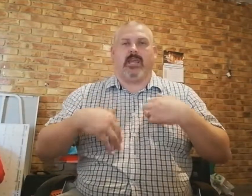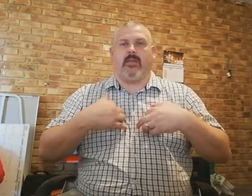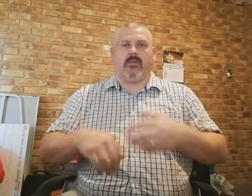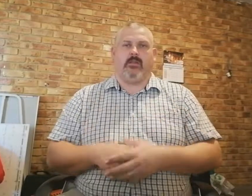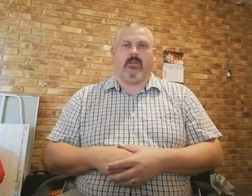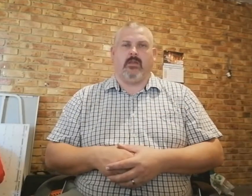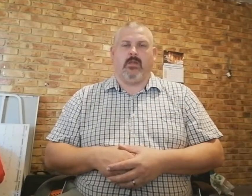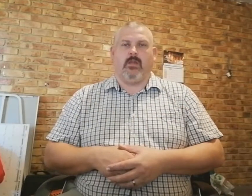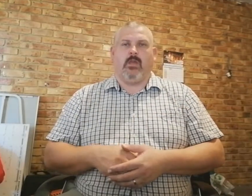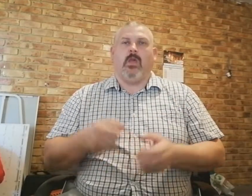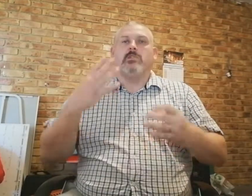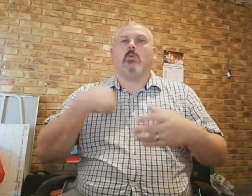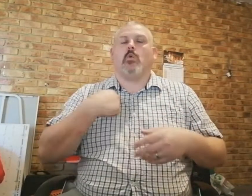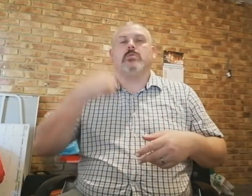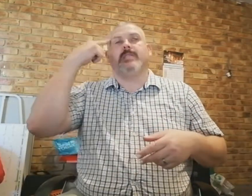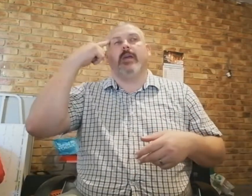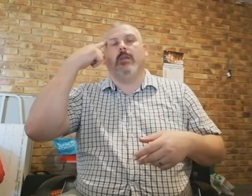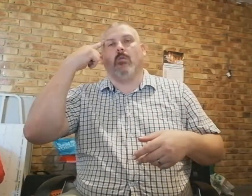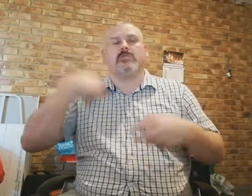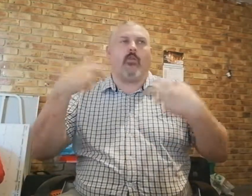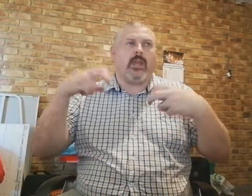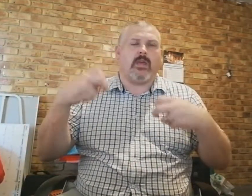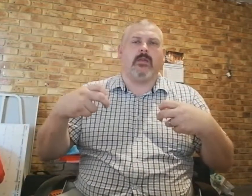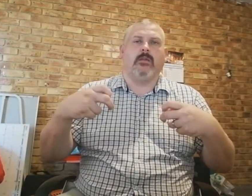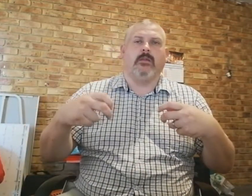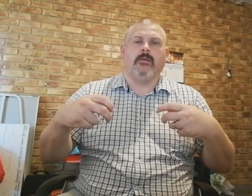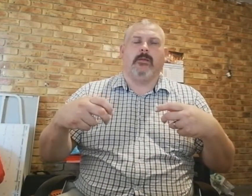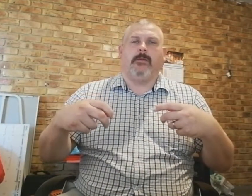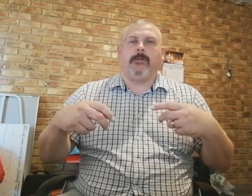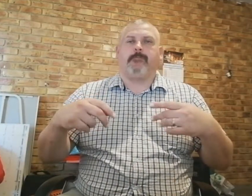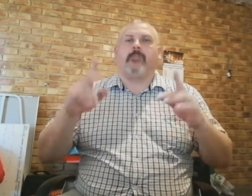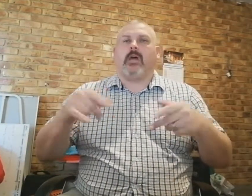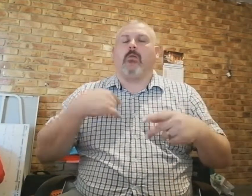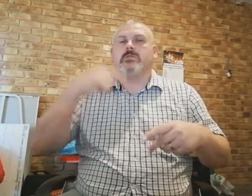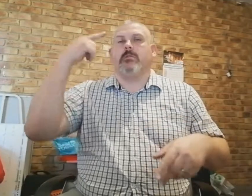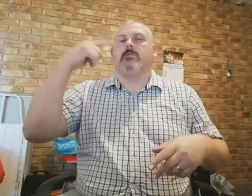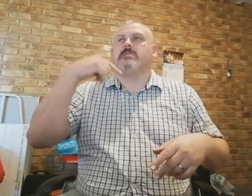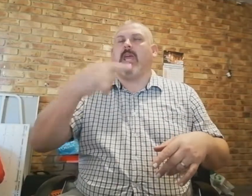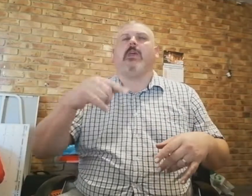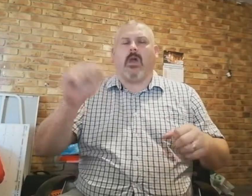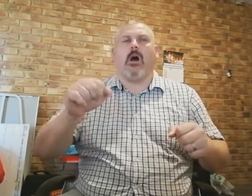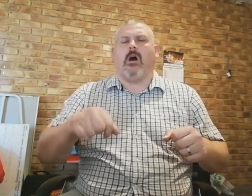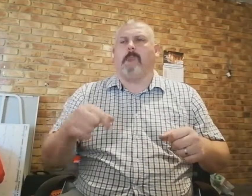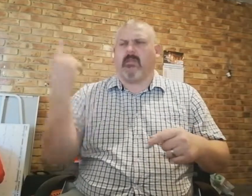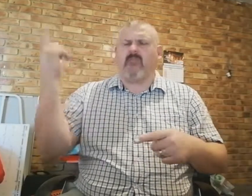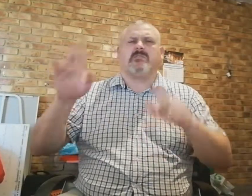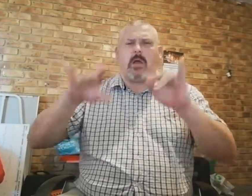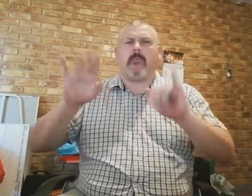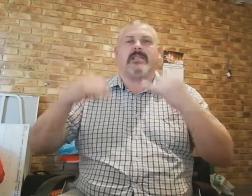lewe. Soms ons denk, ons boner, dan ons sê, ja, maar dit is baie, baie